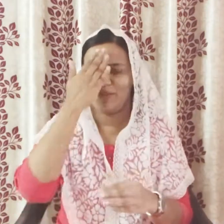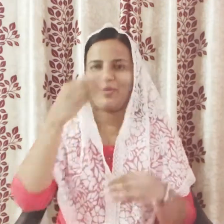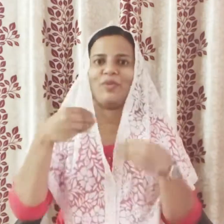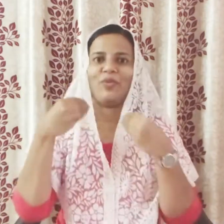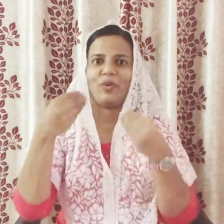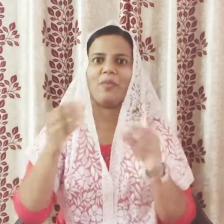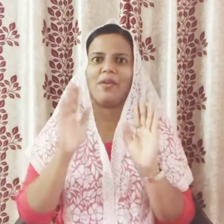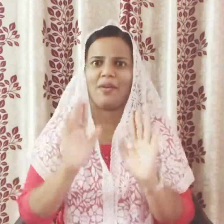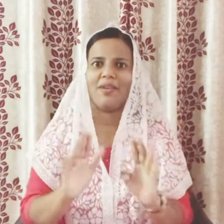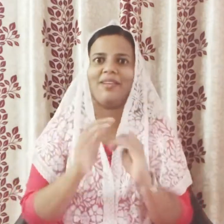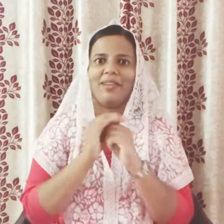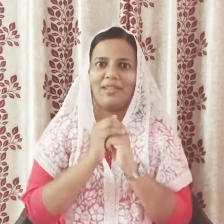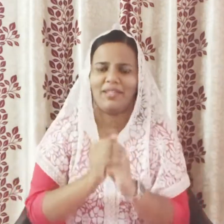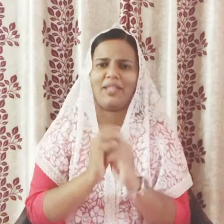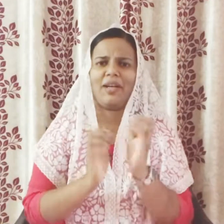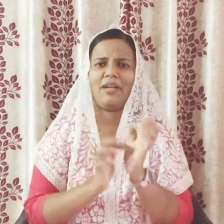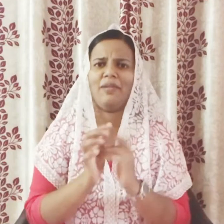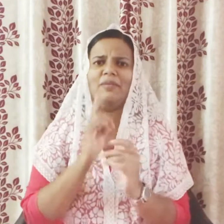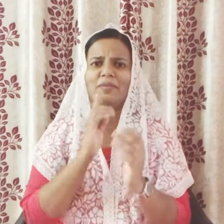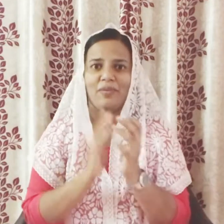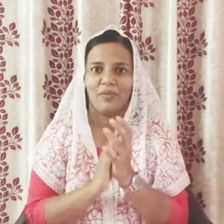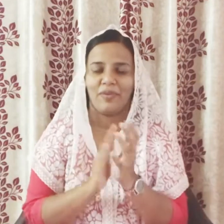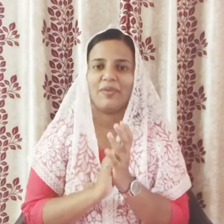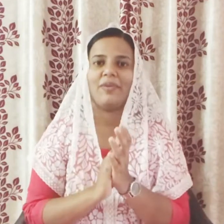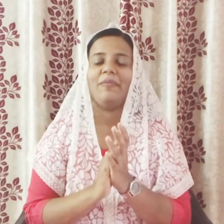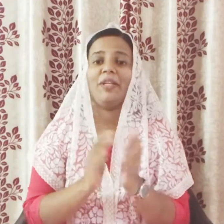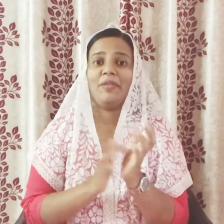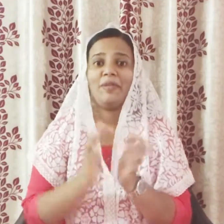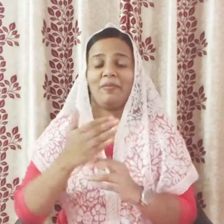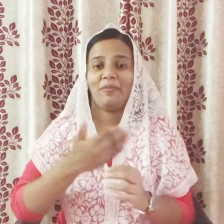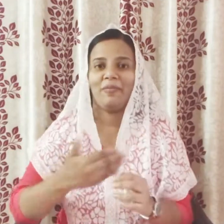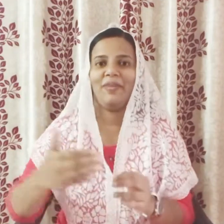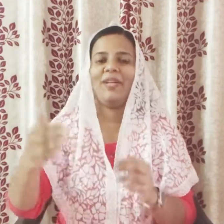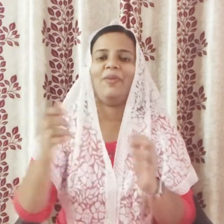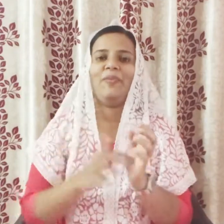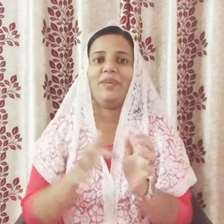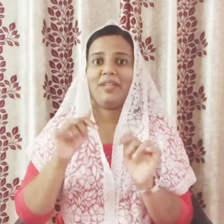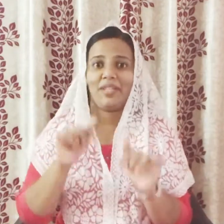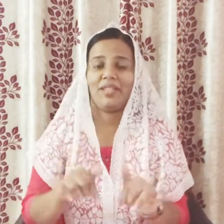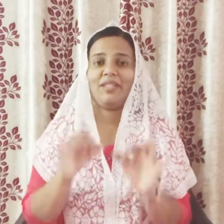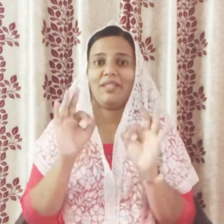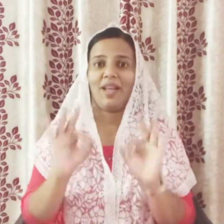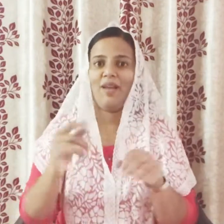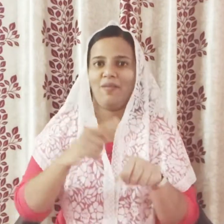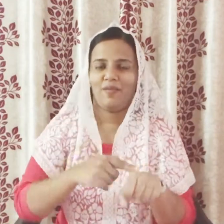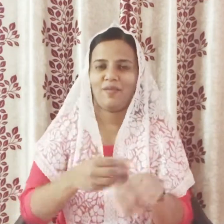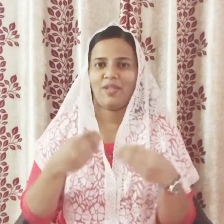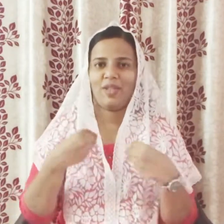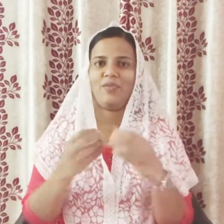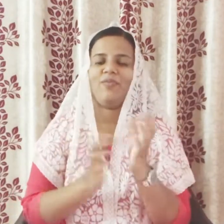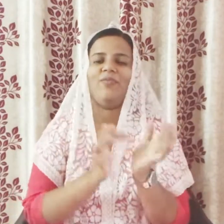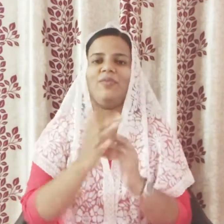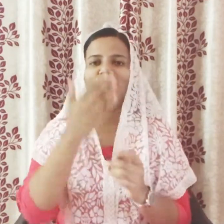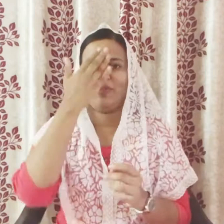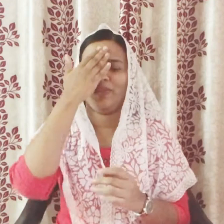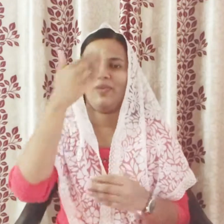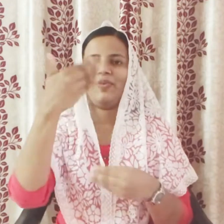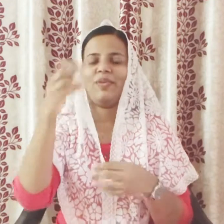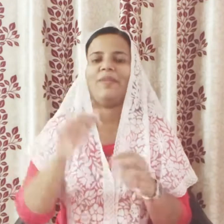ഈ പ്രഭാതത്തിൽ അങ്ങനെ ആരാധിക്കുവാൻ, പ്രാർത്ഥിക്കുവാൻ, സ്തുതിക്കുവാൻ, കർത്താവിനെ പുകഴ്ത്തുവാൻ ഈ നമുക്ക് തന്ന നല്ല അവസരങ്ങൾക്കായിട്ട് നമുക്ക് സ്തോത്രം ചെയ്യാം. ഈ